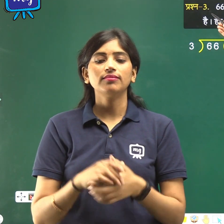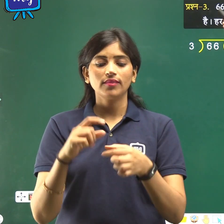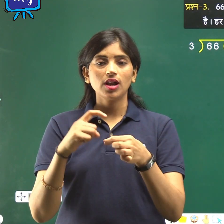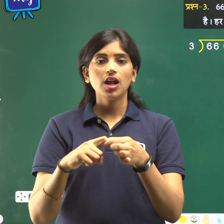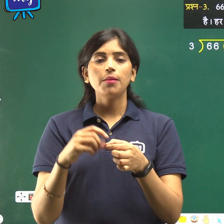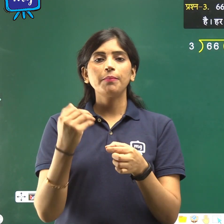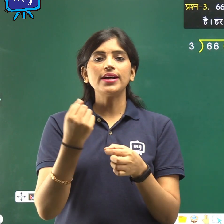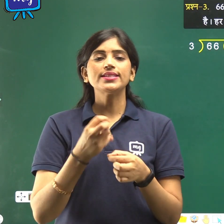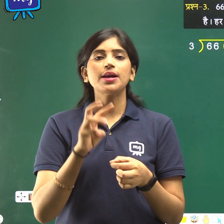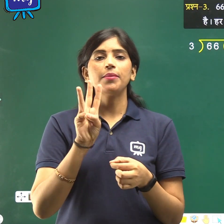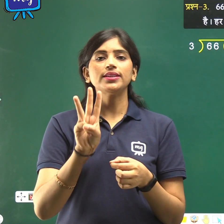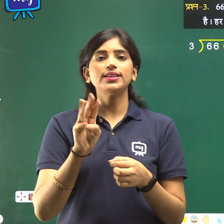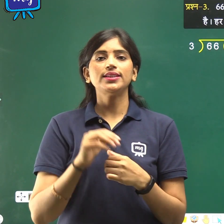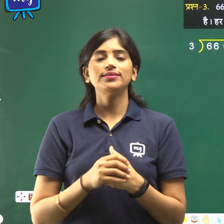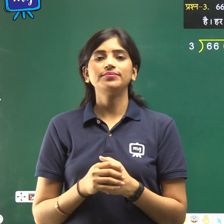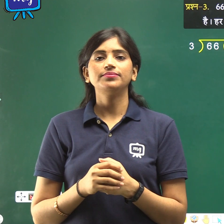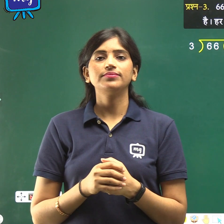प्रश्न नंबर 3